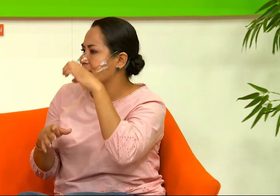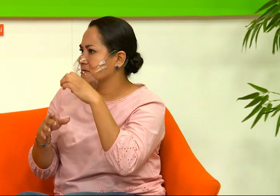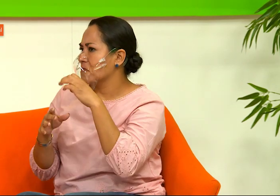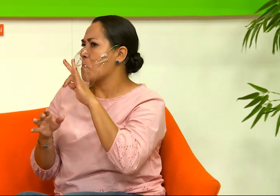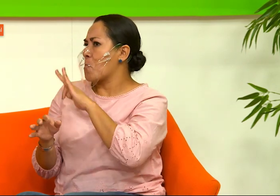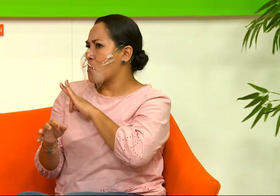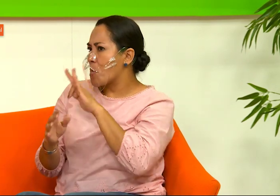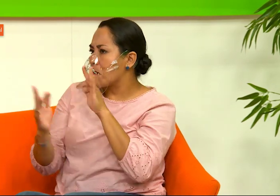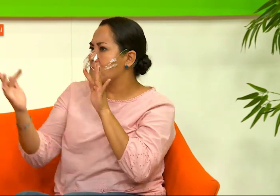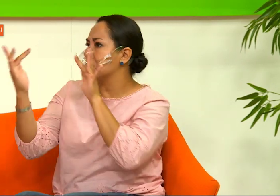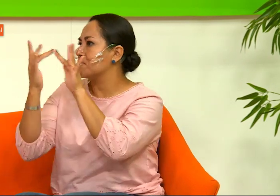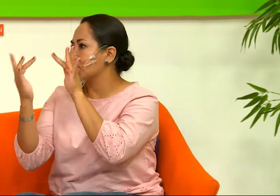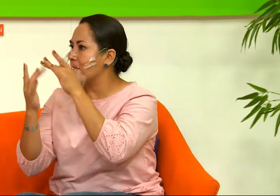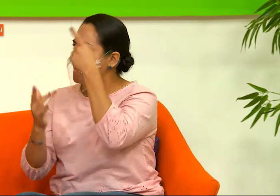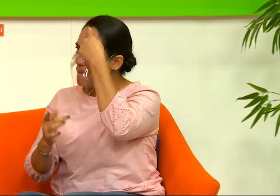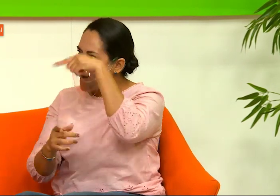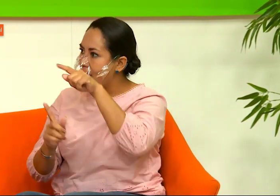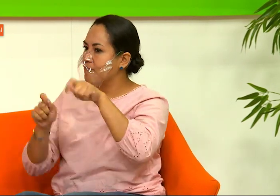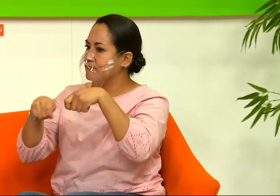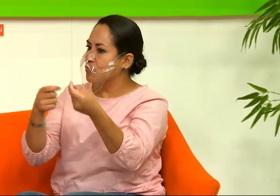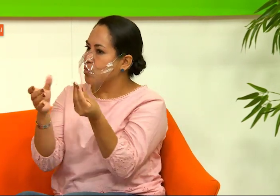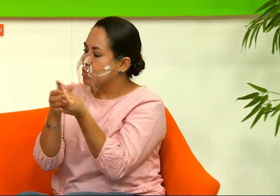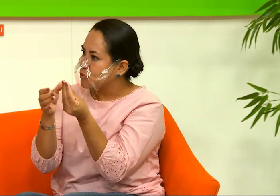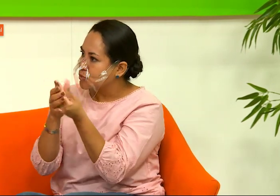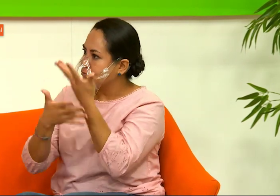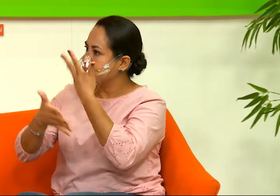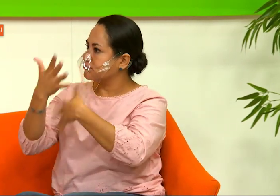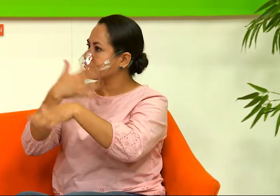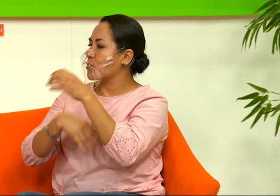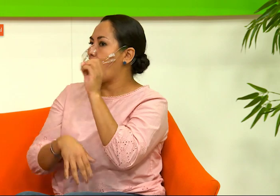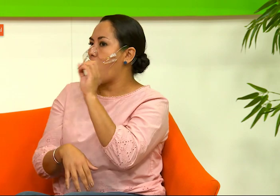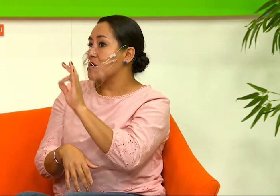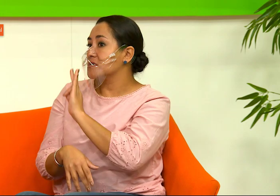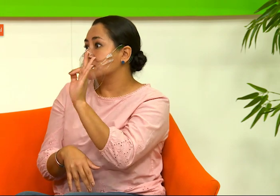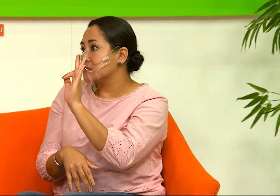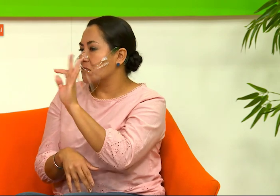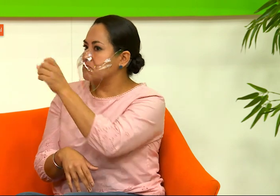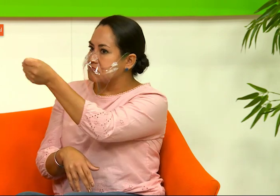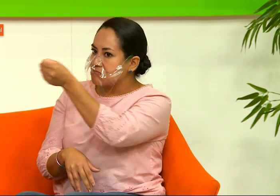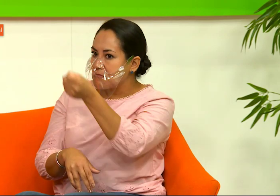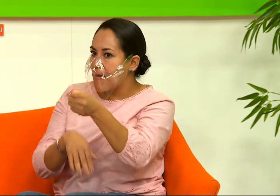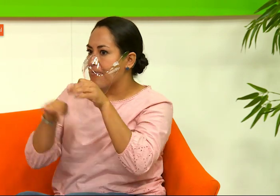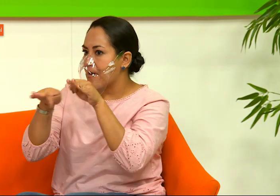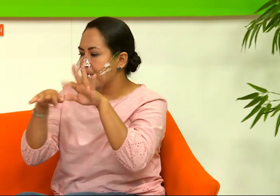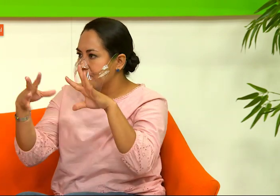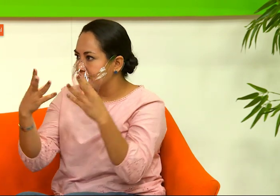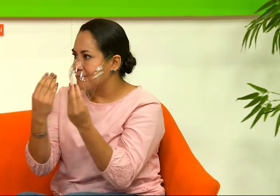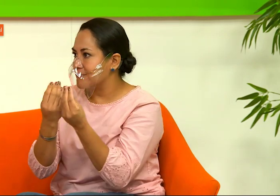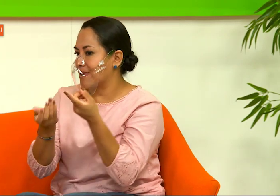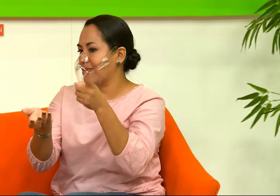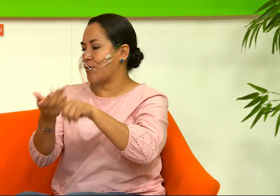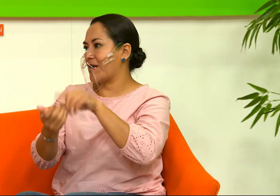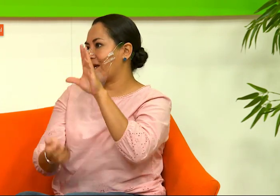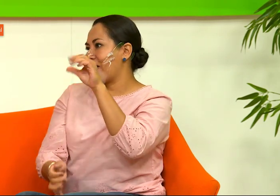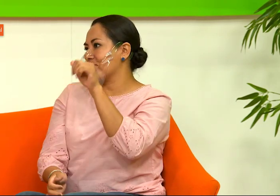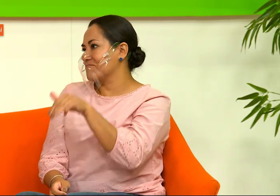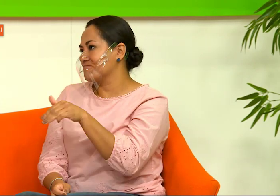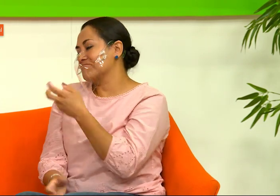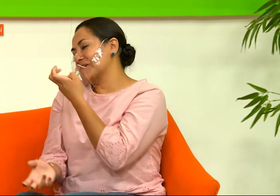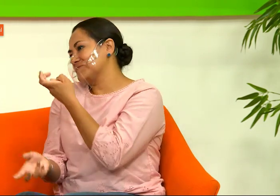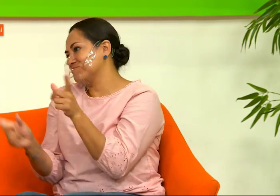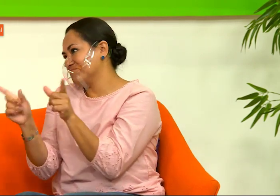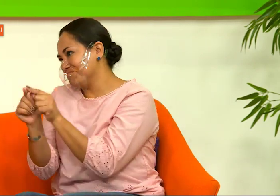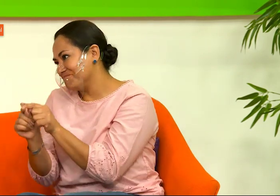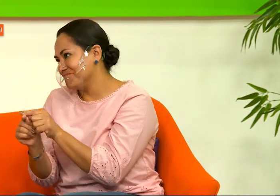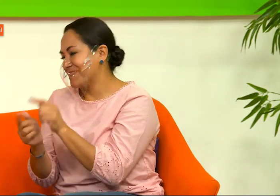buscar algunas comunidades o asociaciones para tener el contacto con la lengua de señas y que también estén en clases de lengua